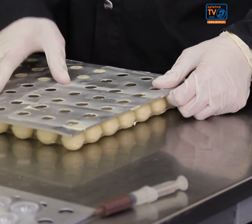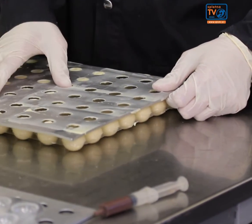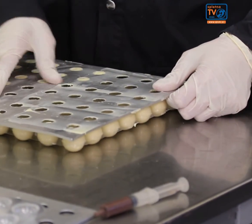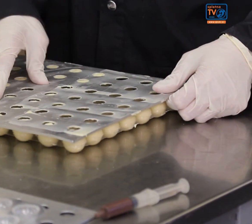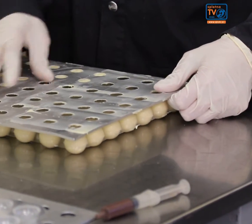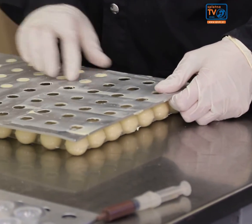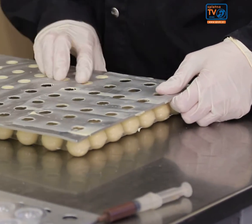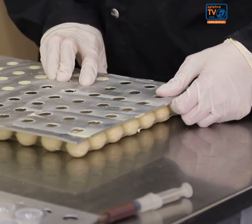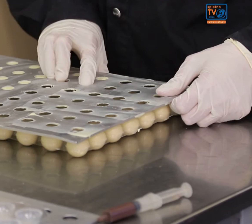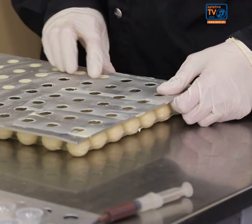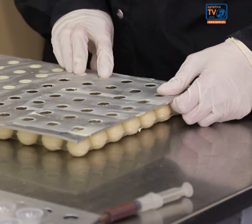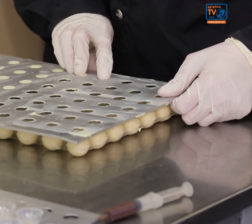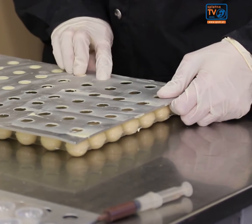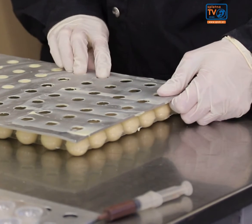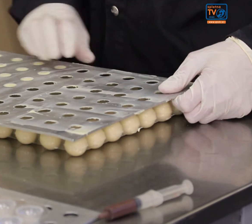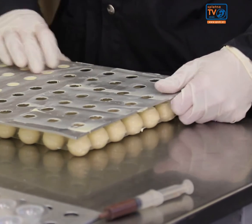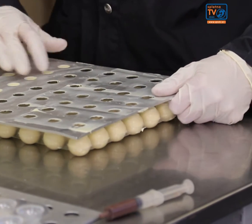Ne moraš vsako posebej.